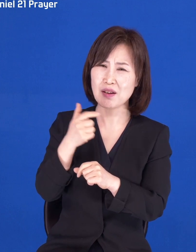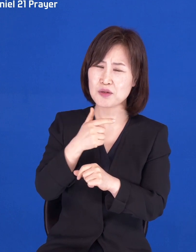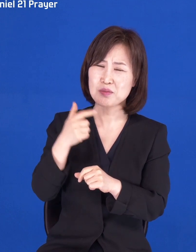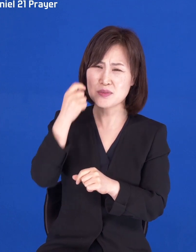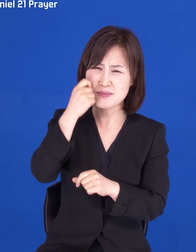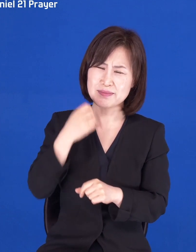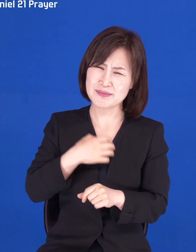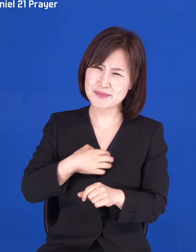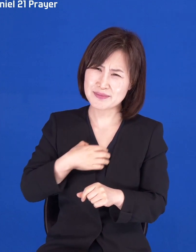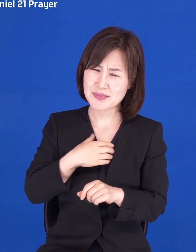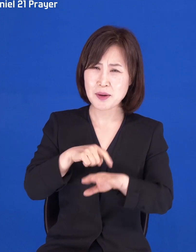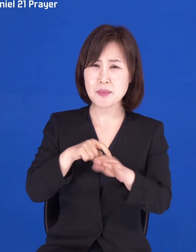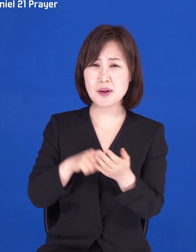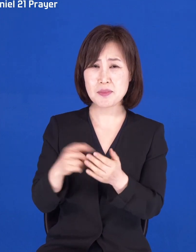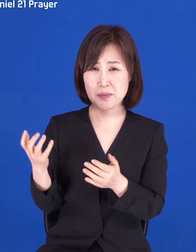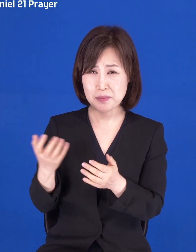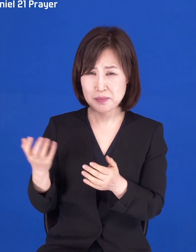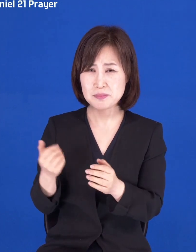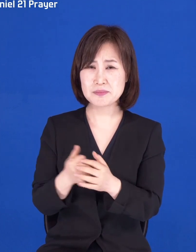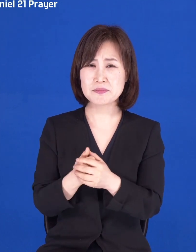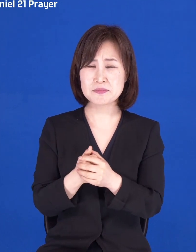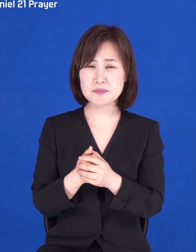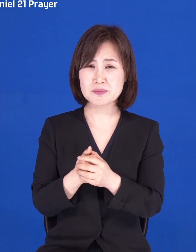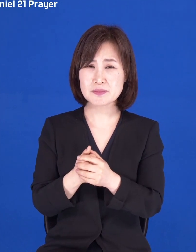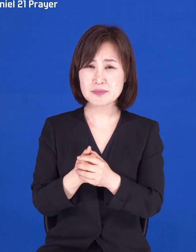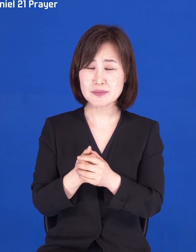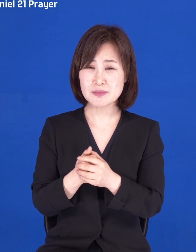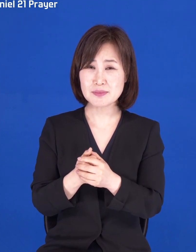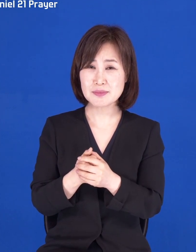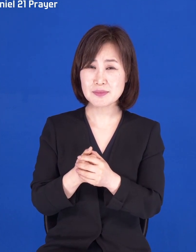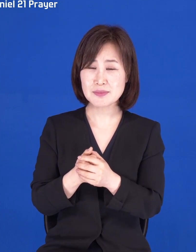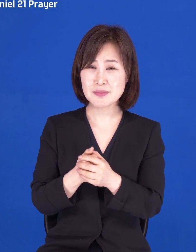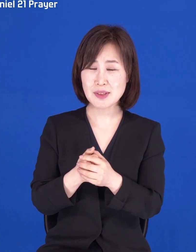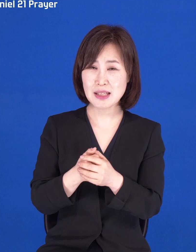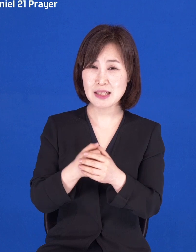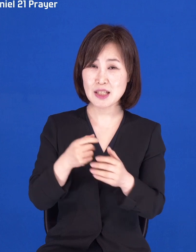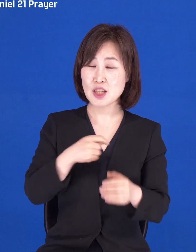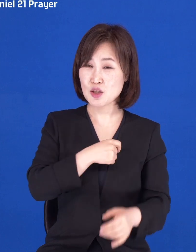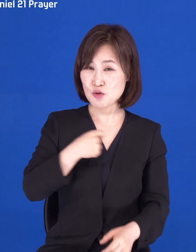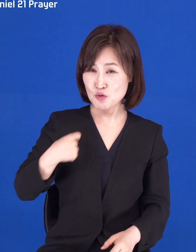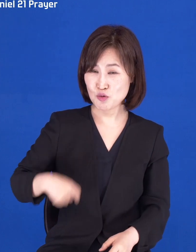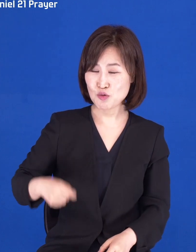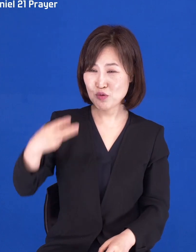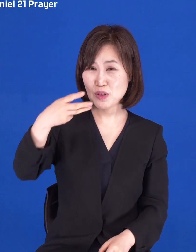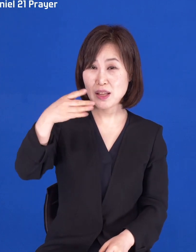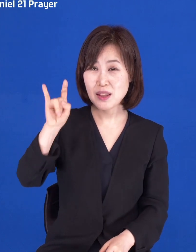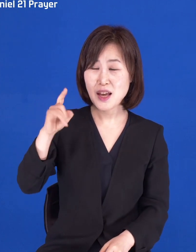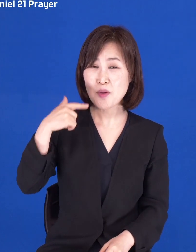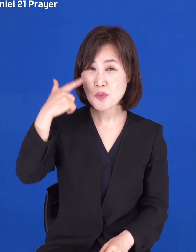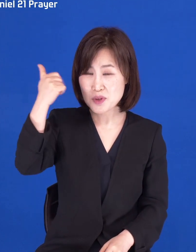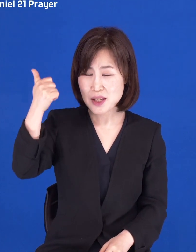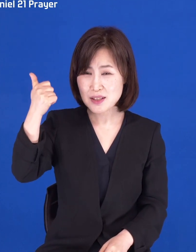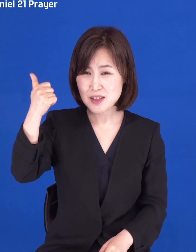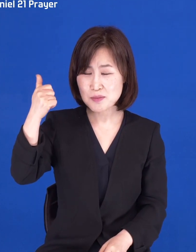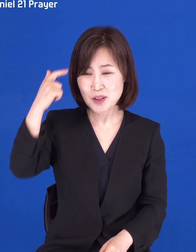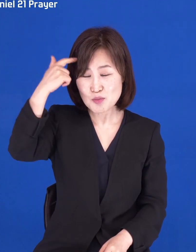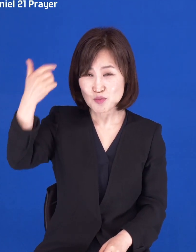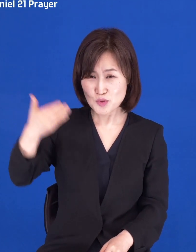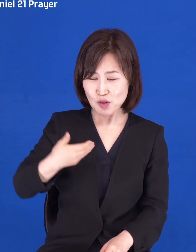전에 저한테 아는 찬양이 있냐고 물어봐서 할머니한테 배웠던 찬송가를 주 안에 있는